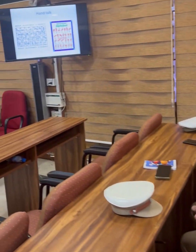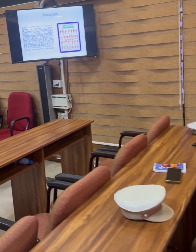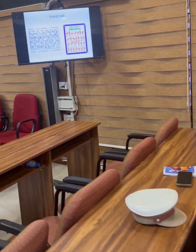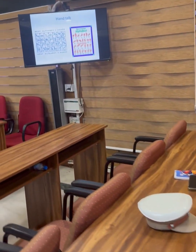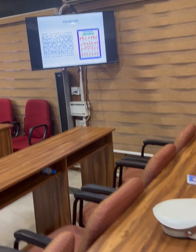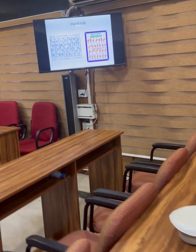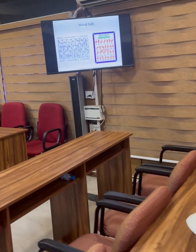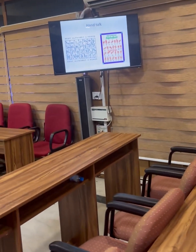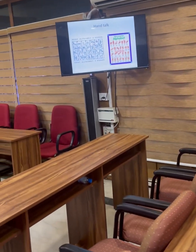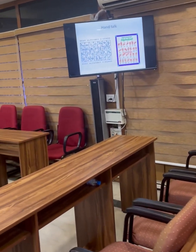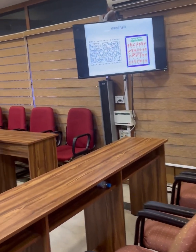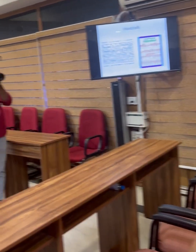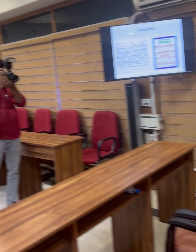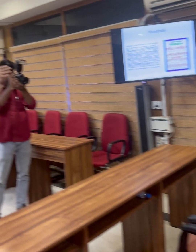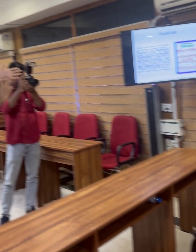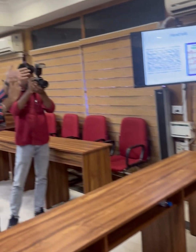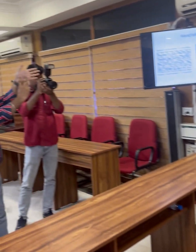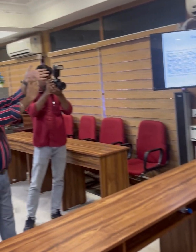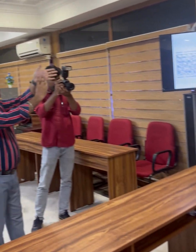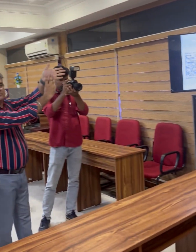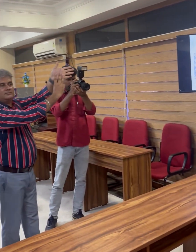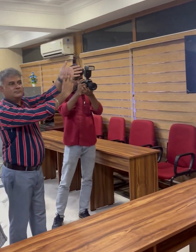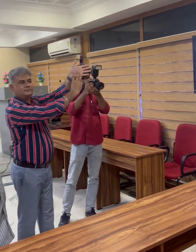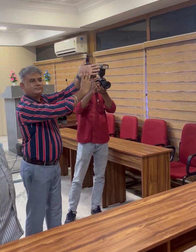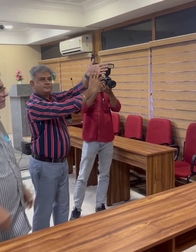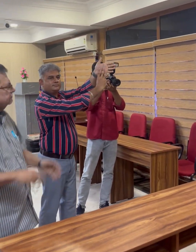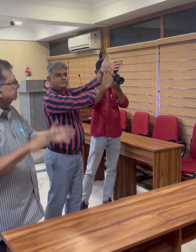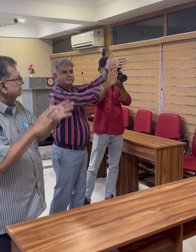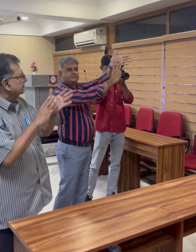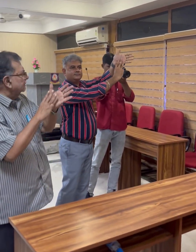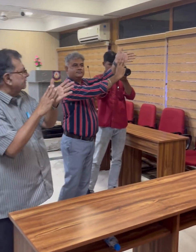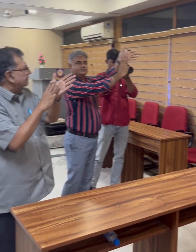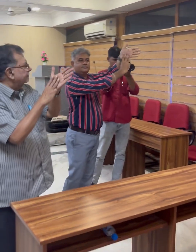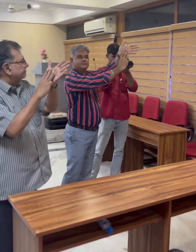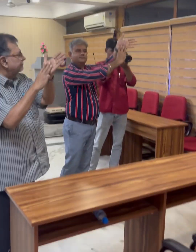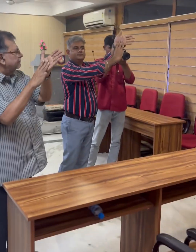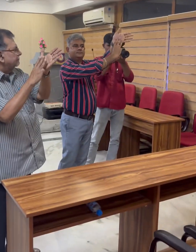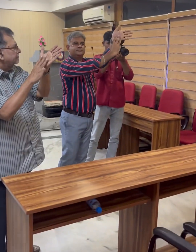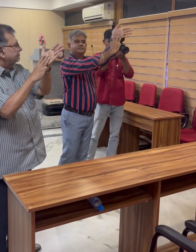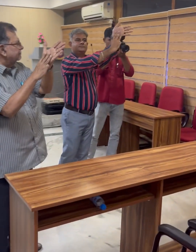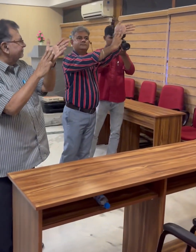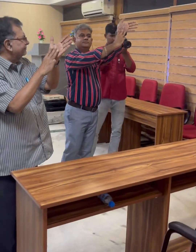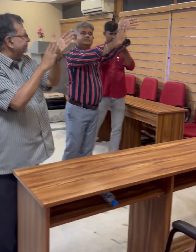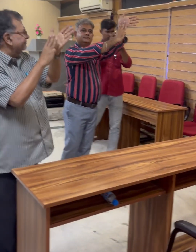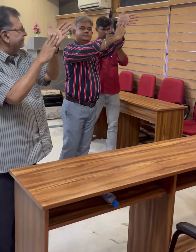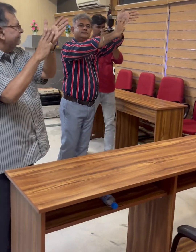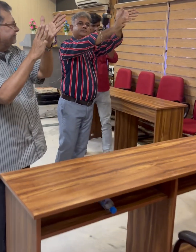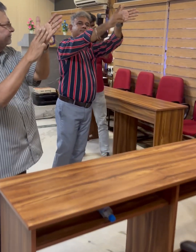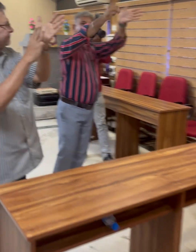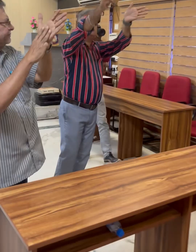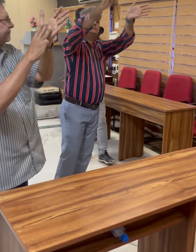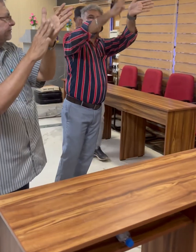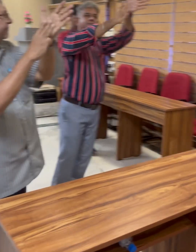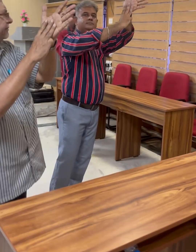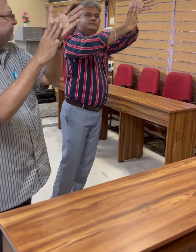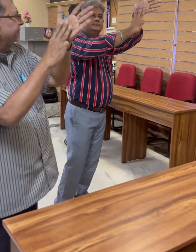எல்லுக்கு அப்புறம் எம் வந்துட்டு அந்த 3 ஃபிங்கர்ஸ் நம்ம பாம் மேல வைக்கிறது. எம்